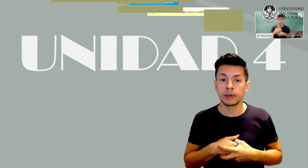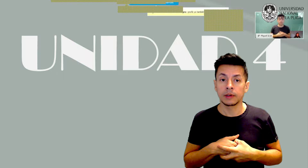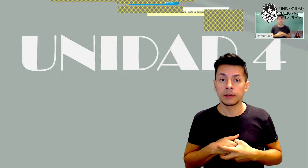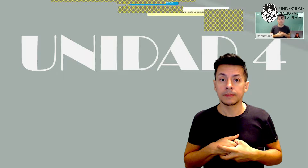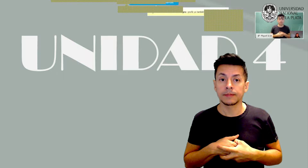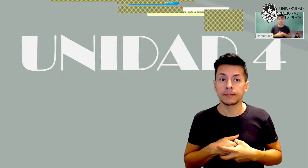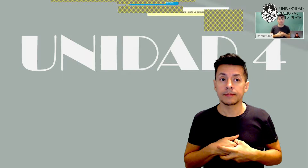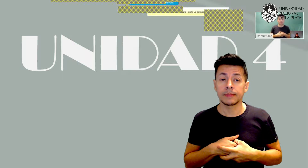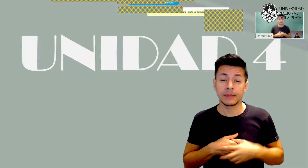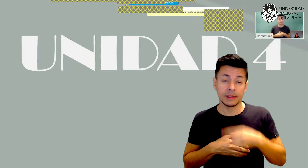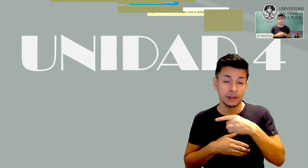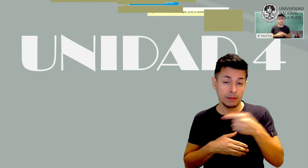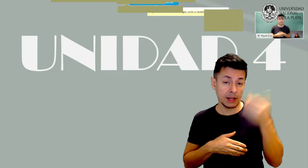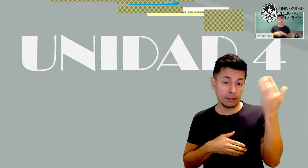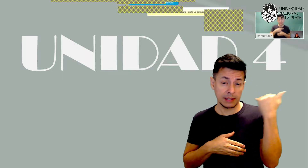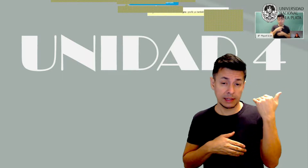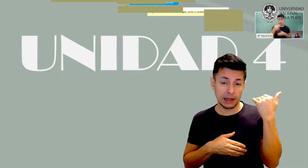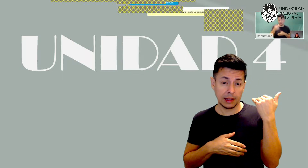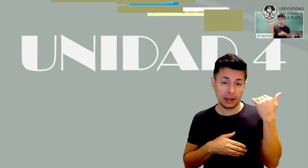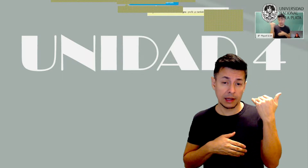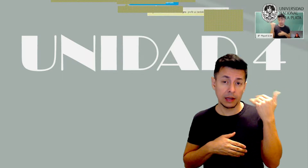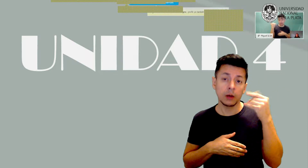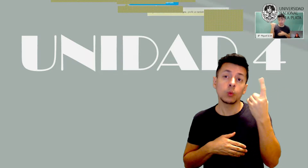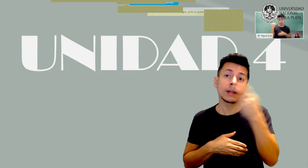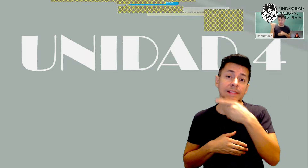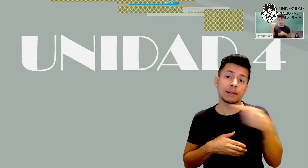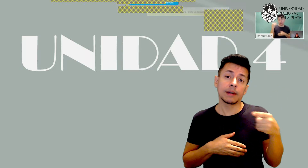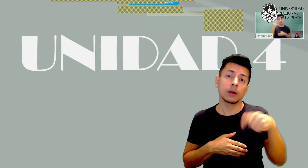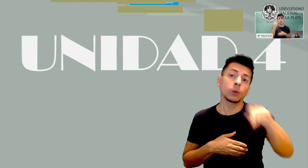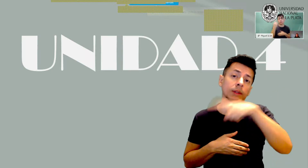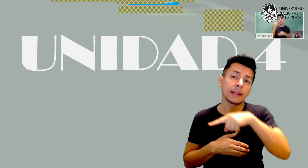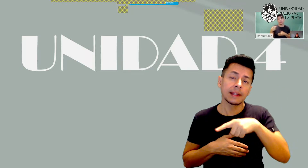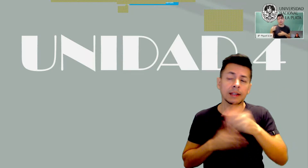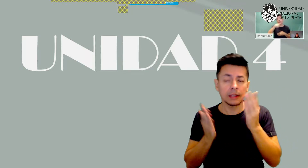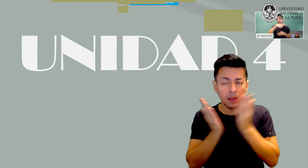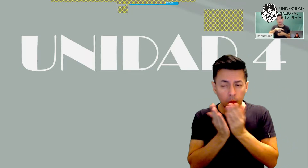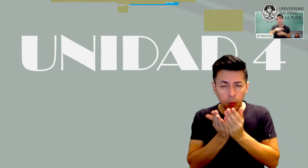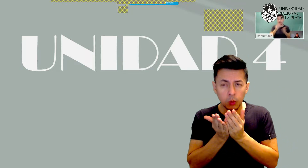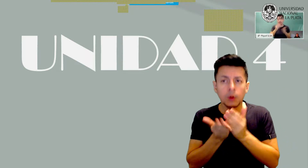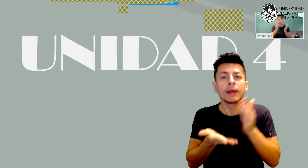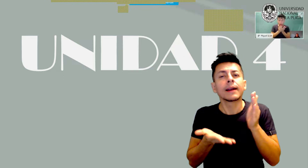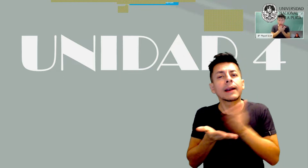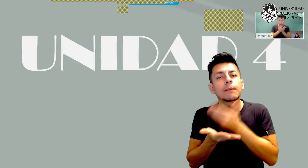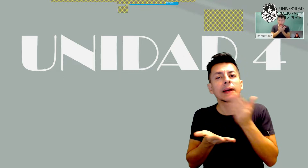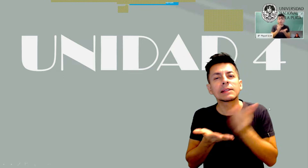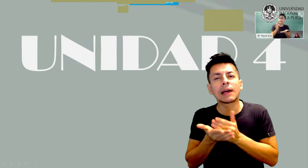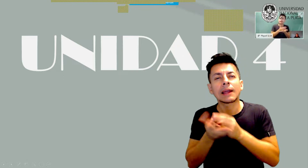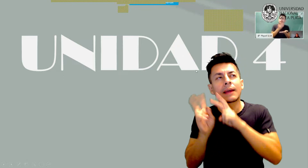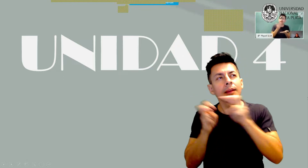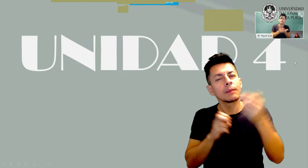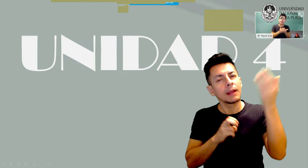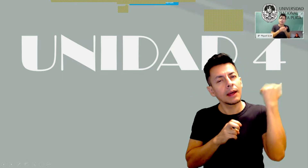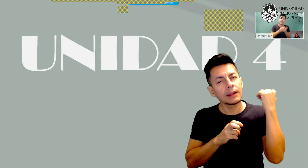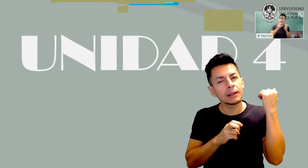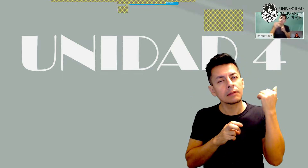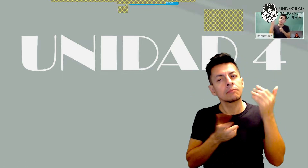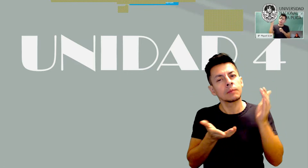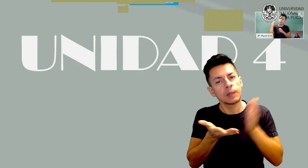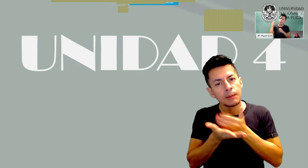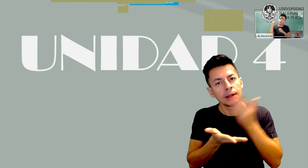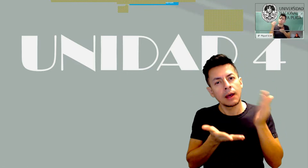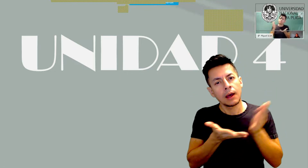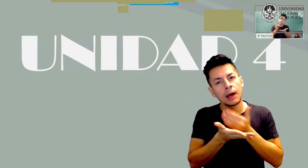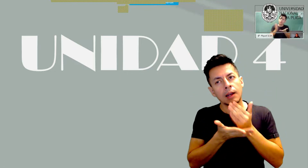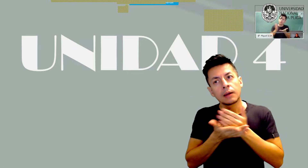La semana pasada tuvieron una semana para ponerse al día, para ir estudiando los contenidos